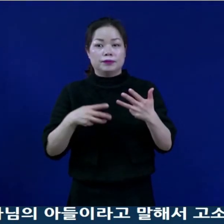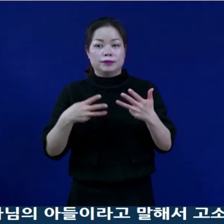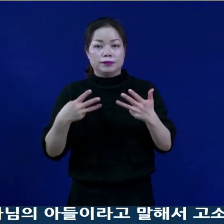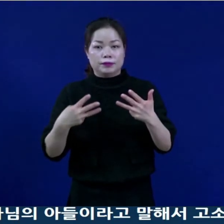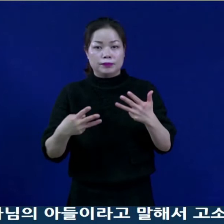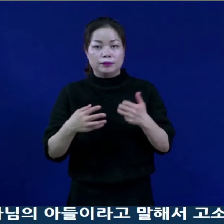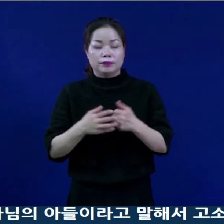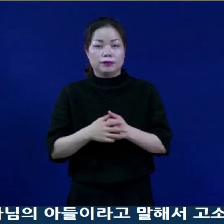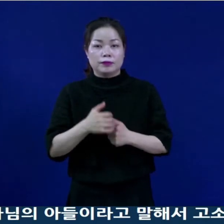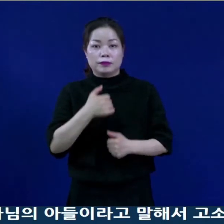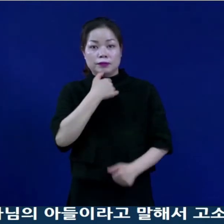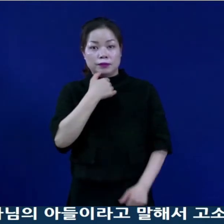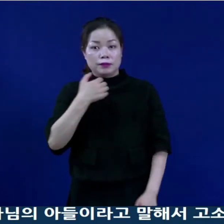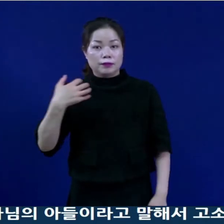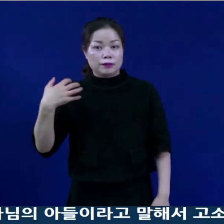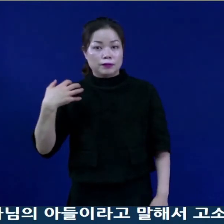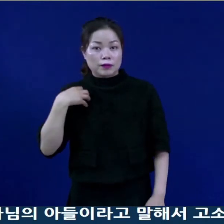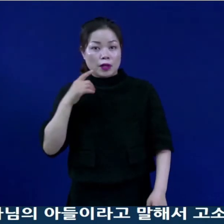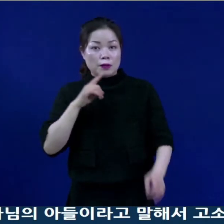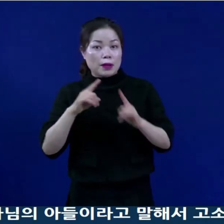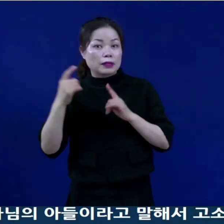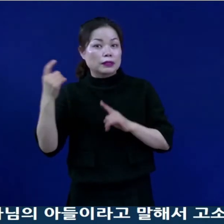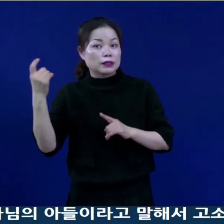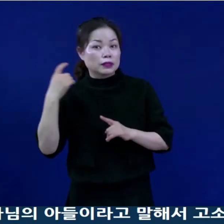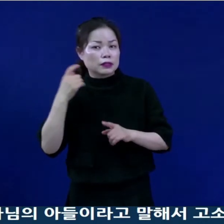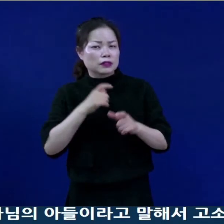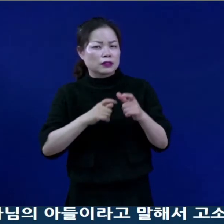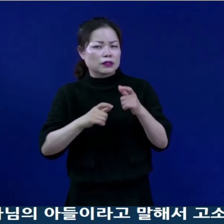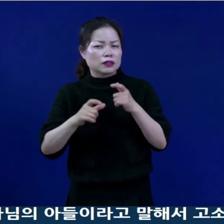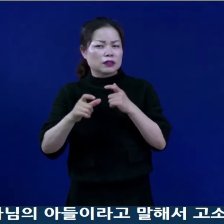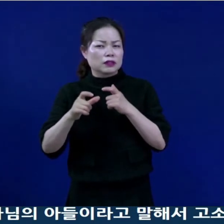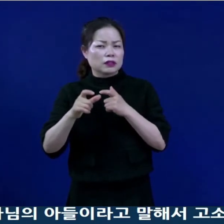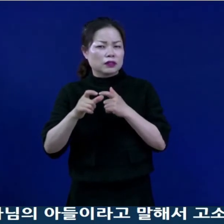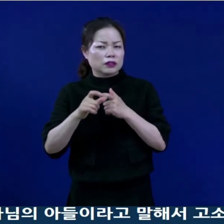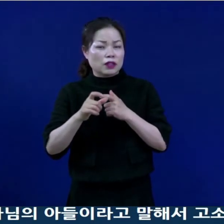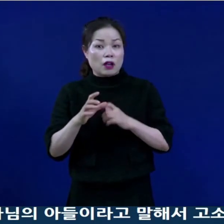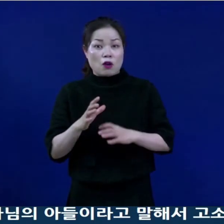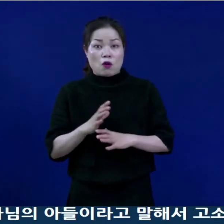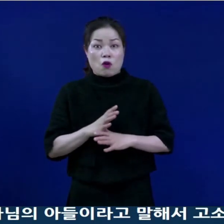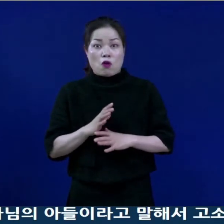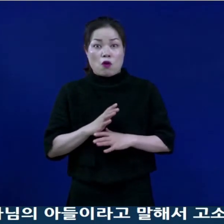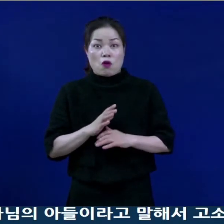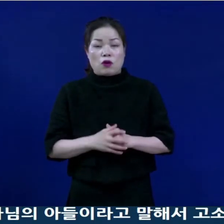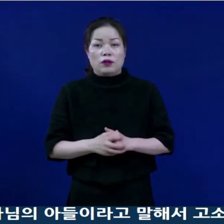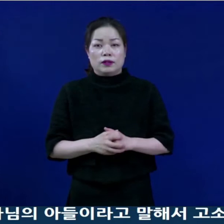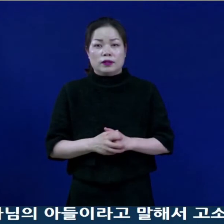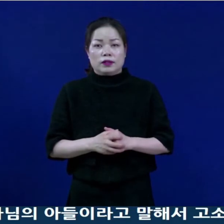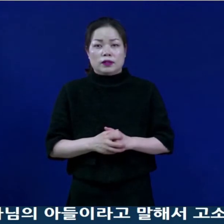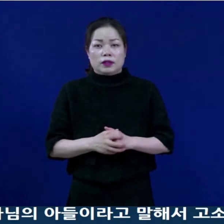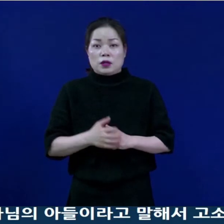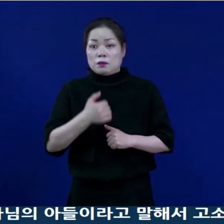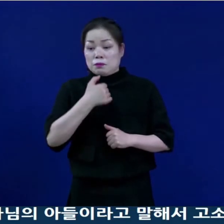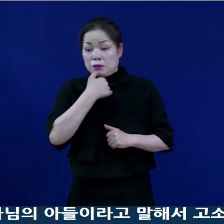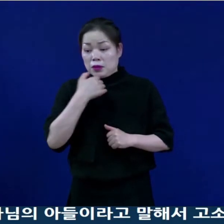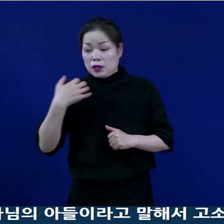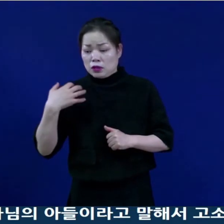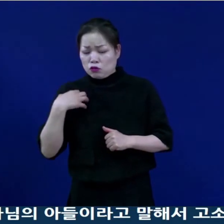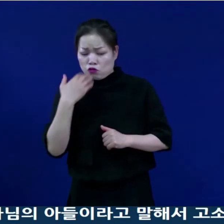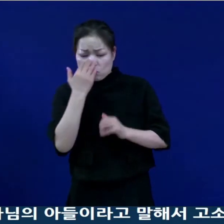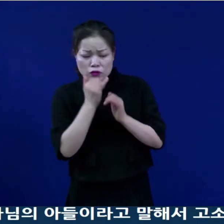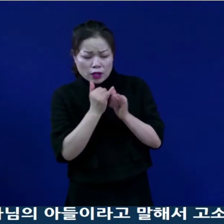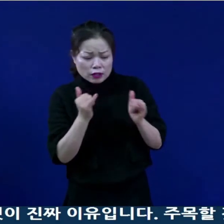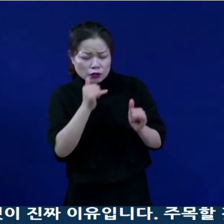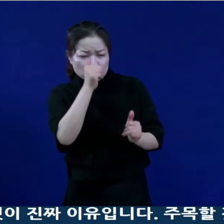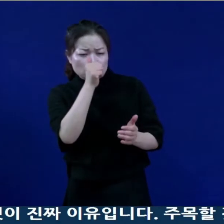시작. 빌라도가 이 말을 듣고 더욱 두려워하여. 빌라도는 유대인들이